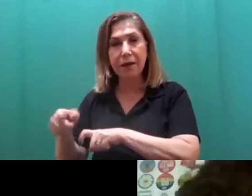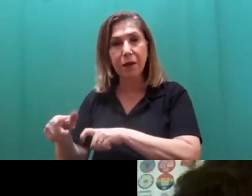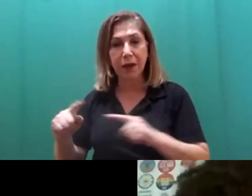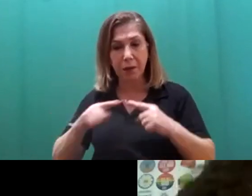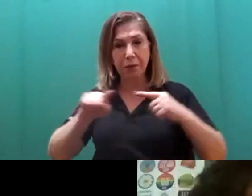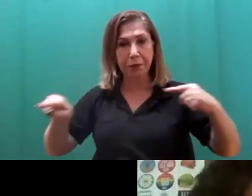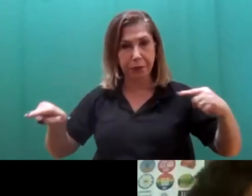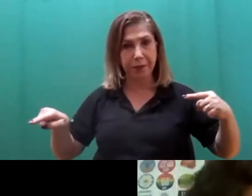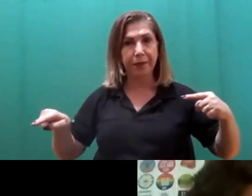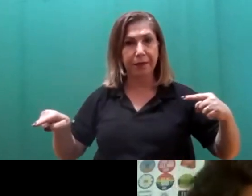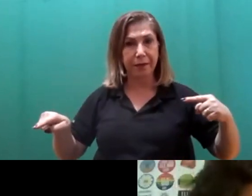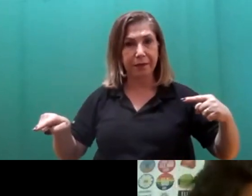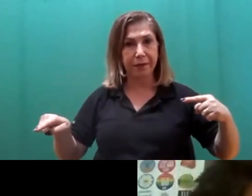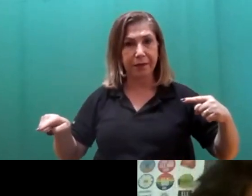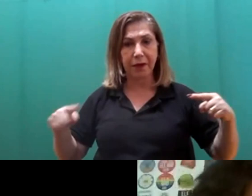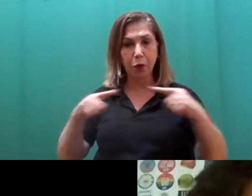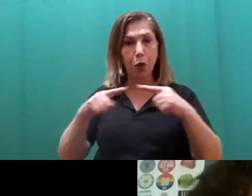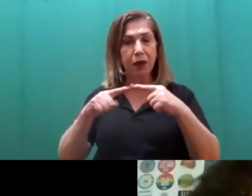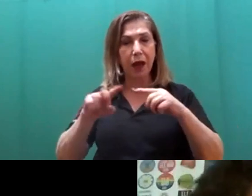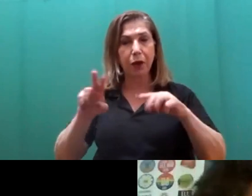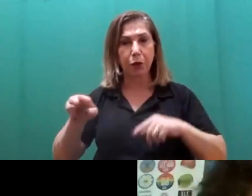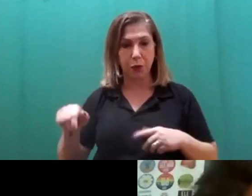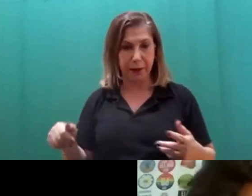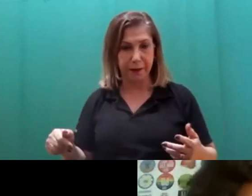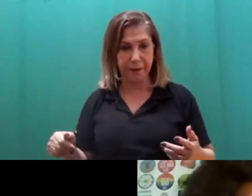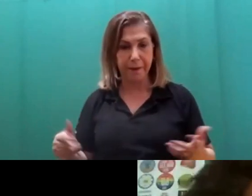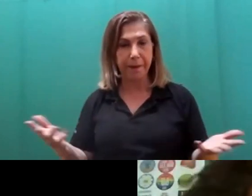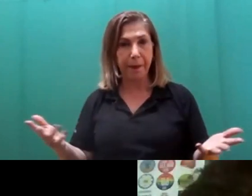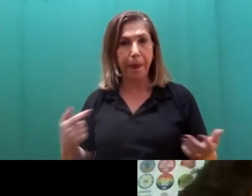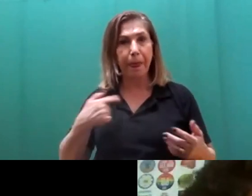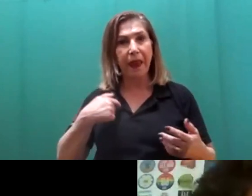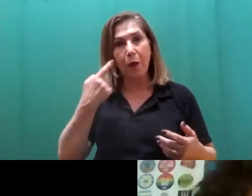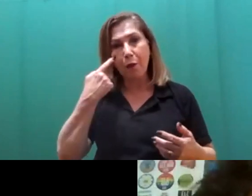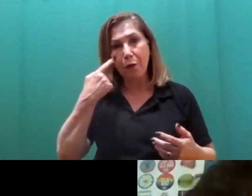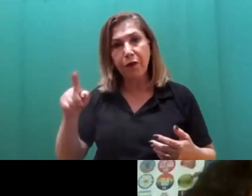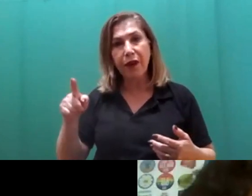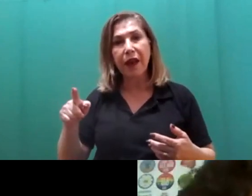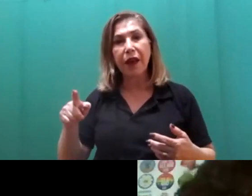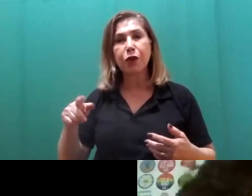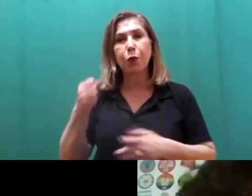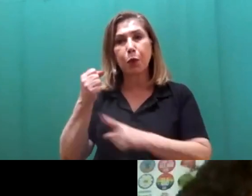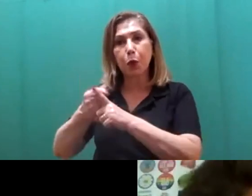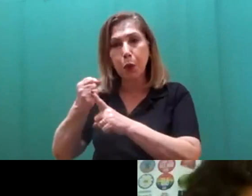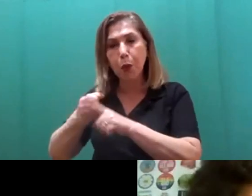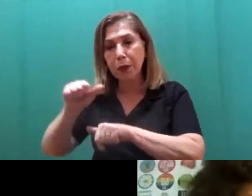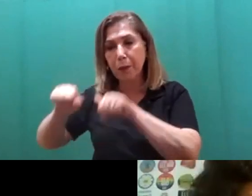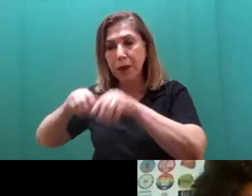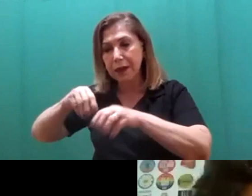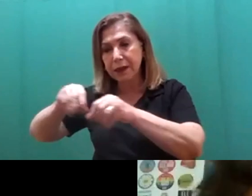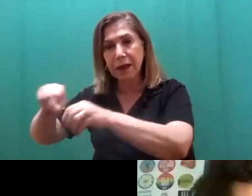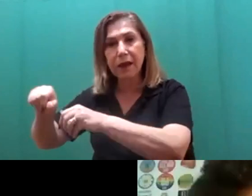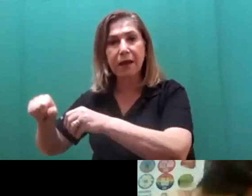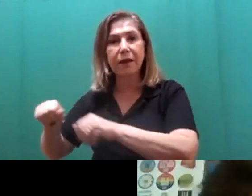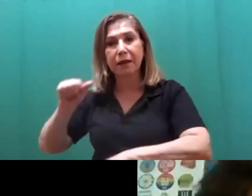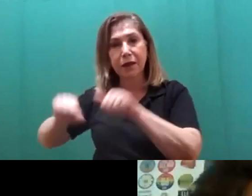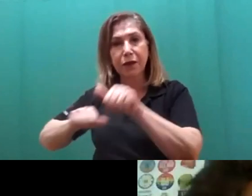com a agroecologia, nunca teve. Né? Então, eu enxergo uma luta pela reforma agrária, por outros processos de transformação que